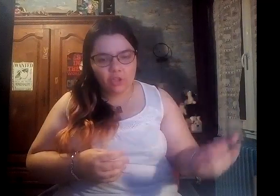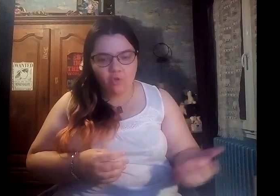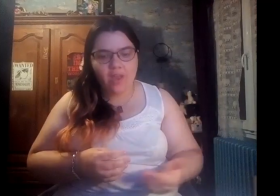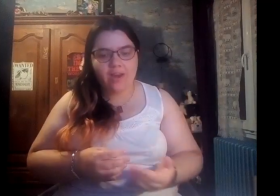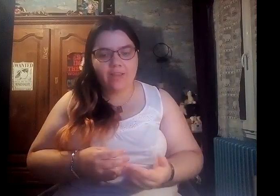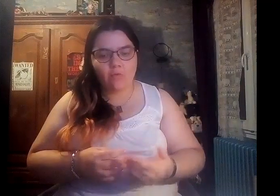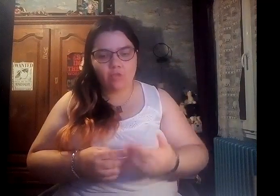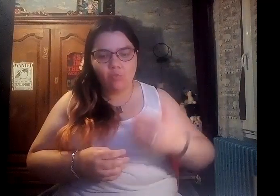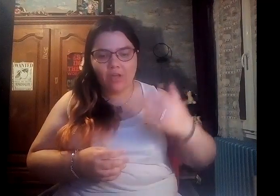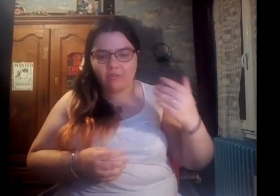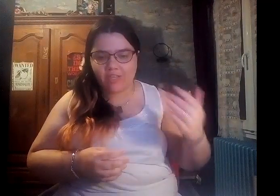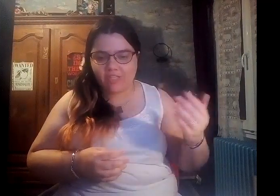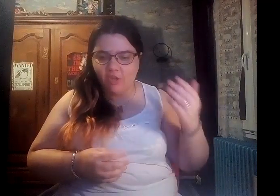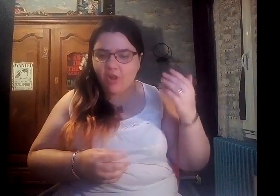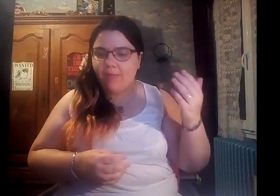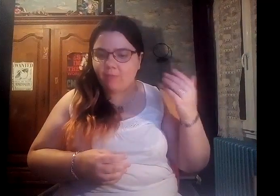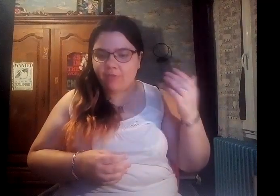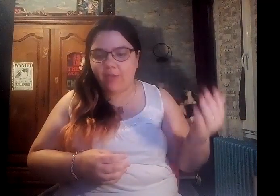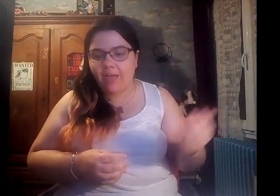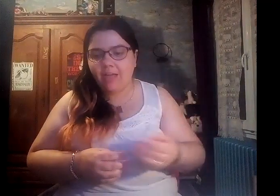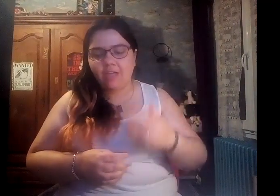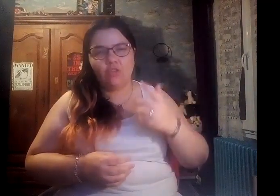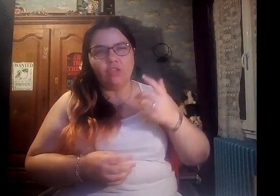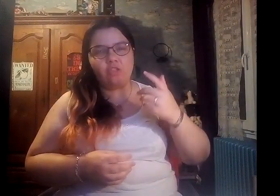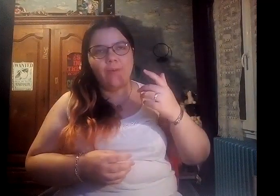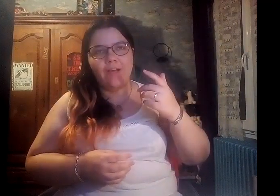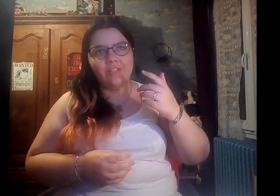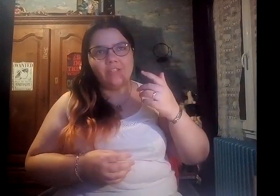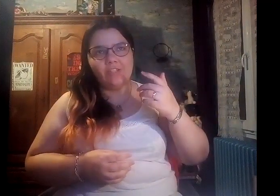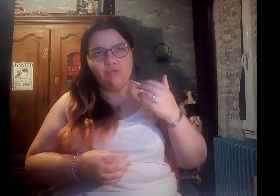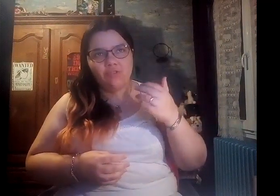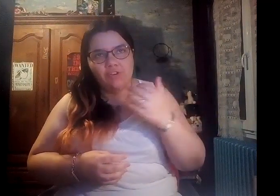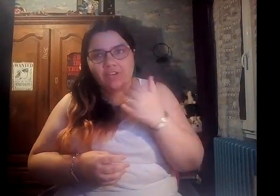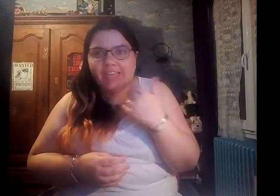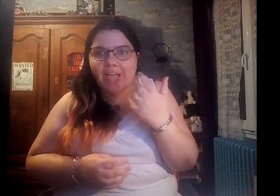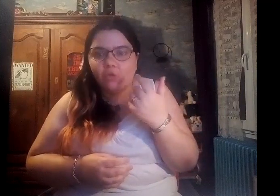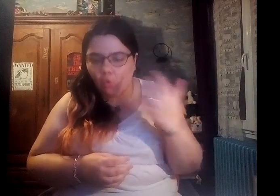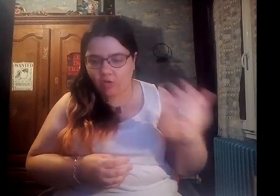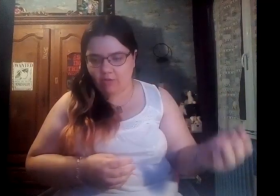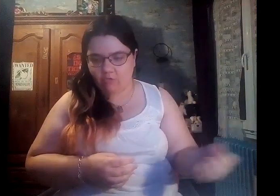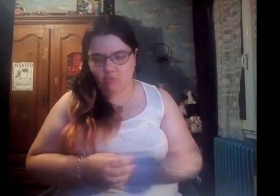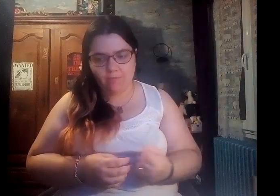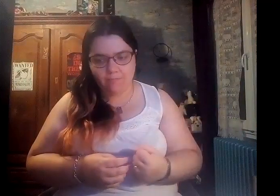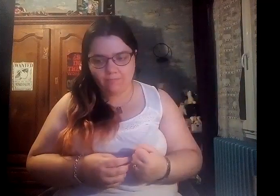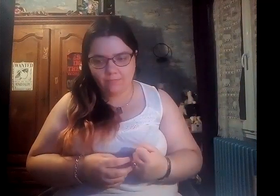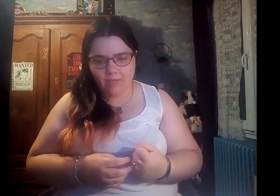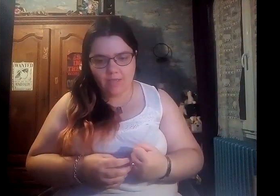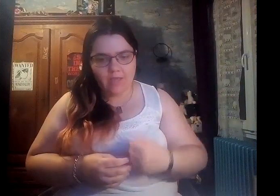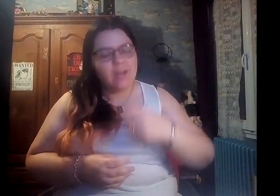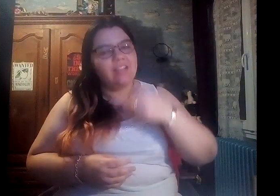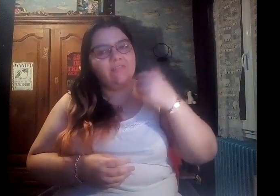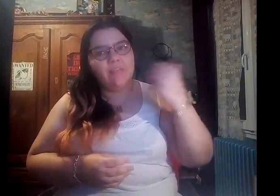jeux et les livres soient dans un seul et même univers ne se base sur rien de concret en soi les événements